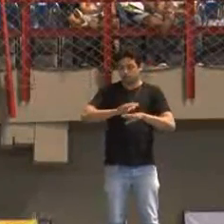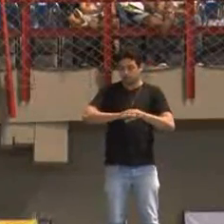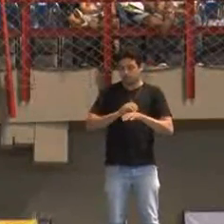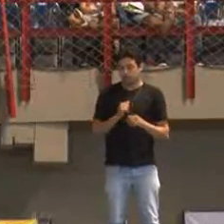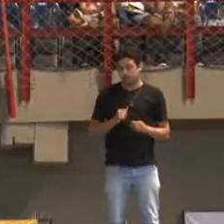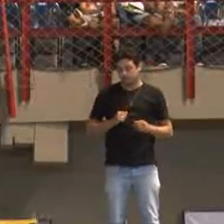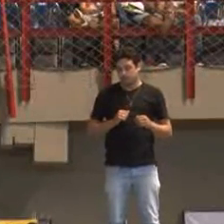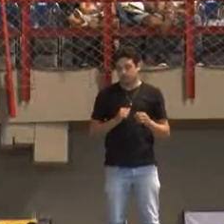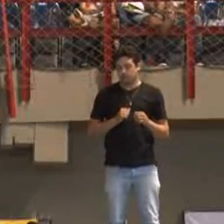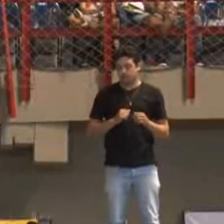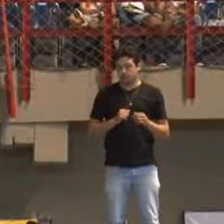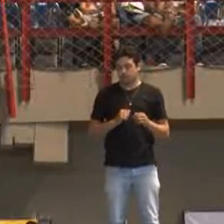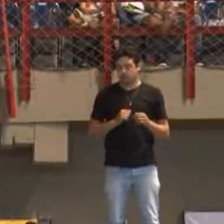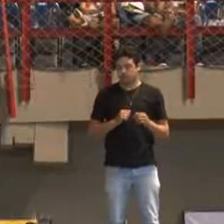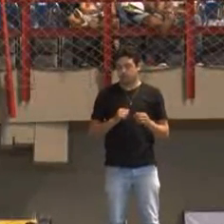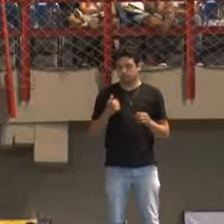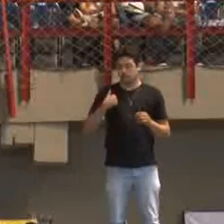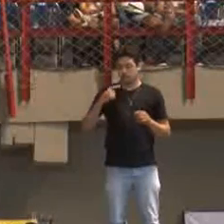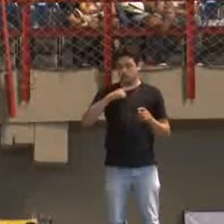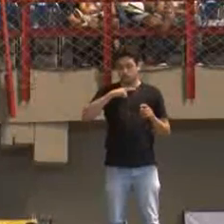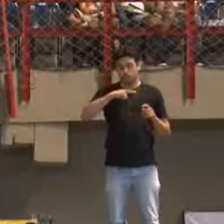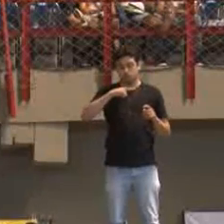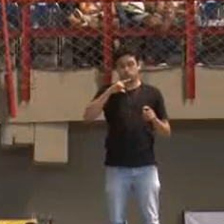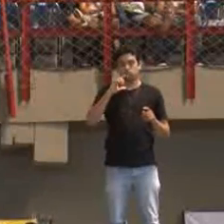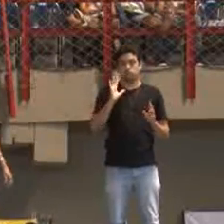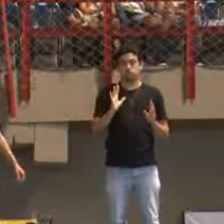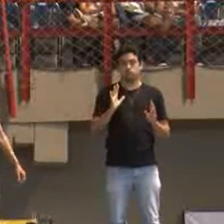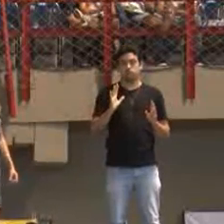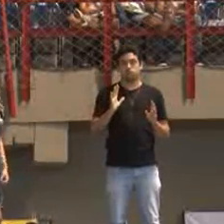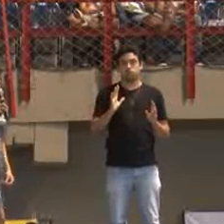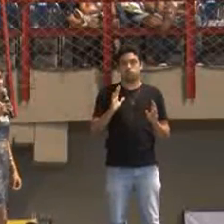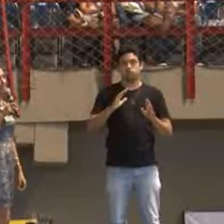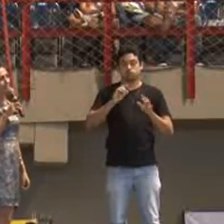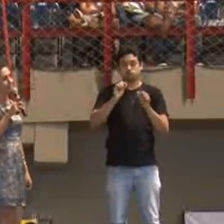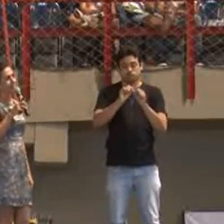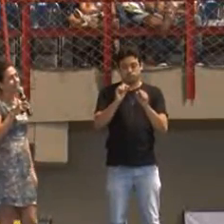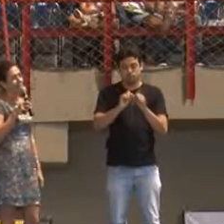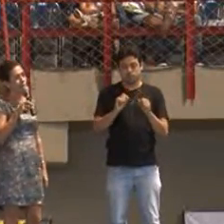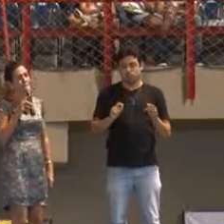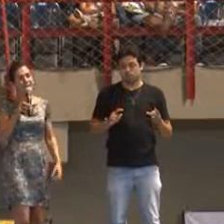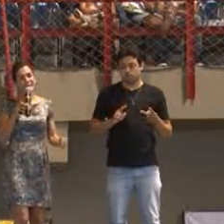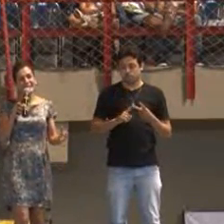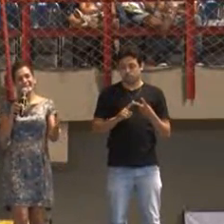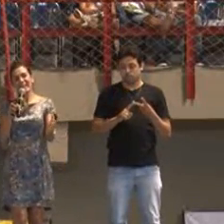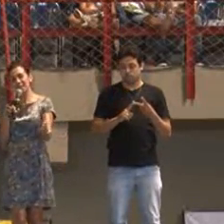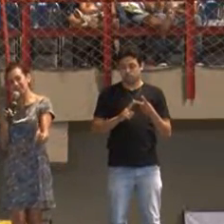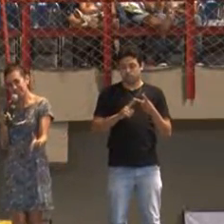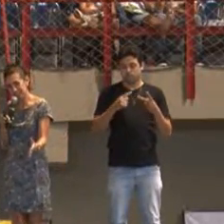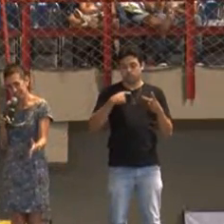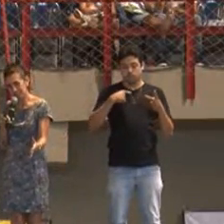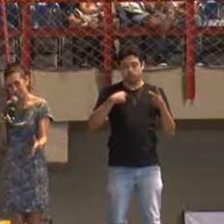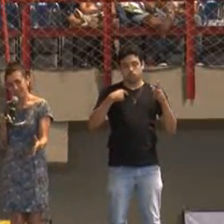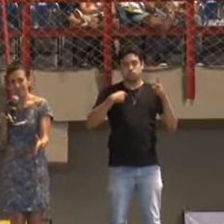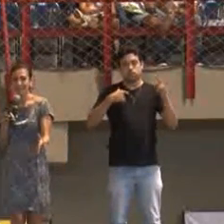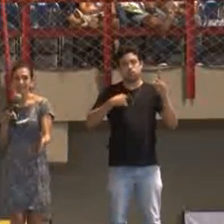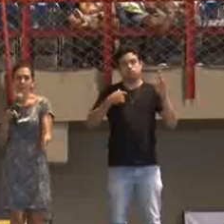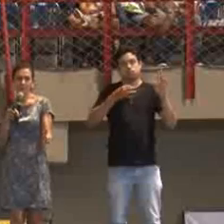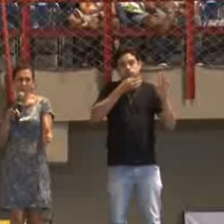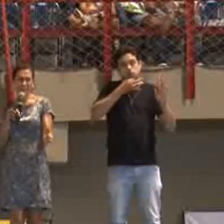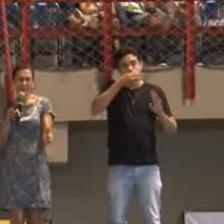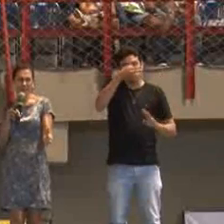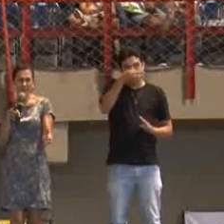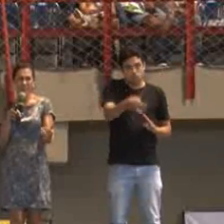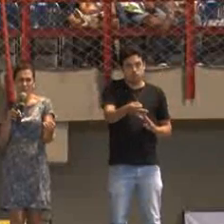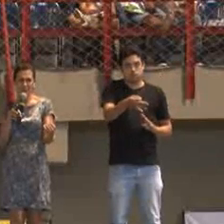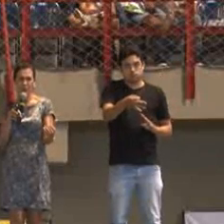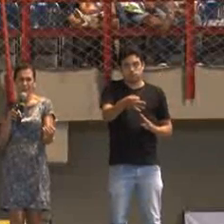texto, eu tenho que fazer uma intervenção.